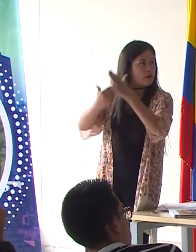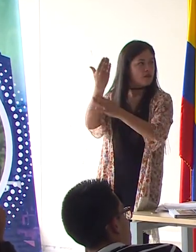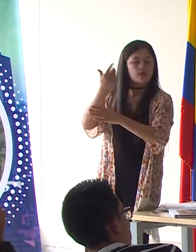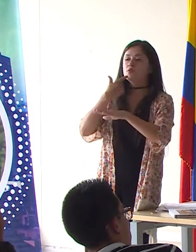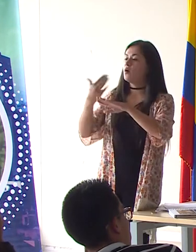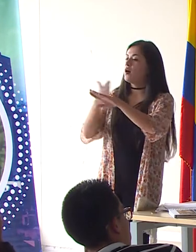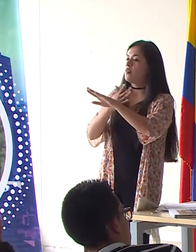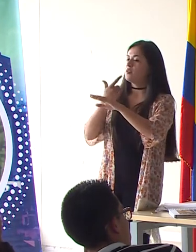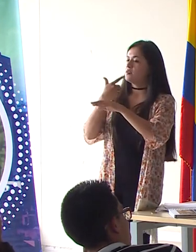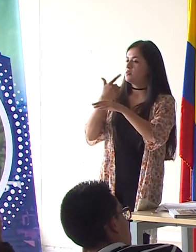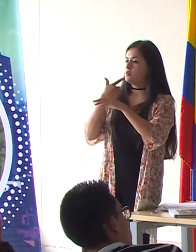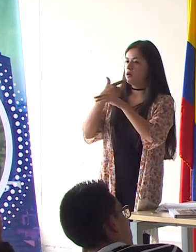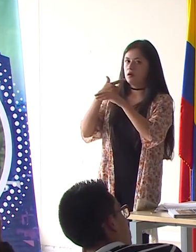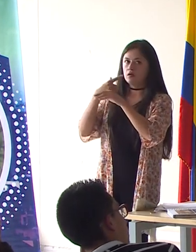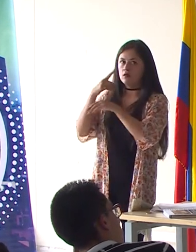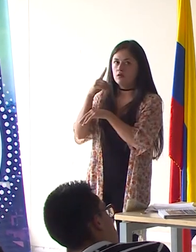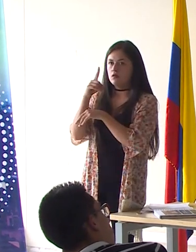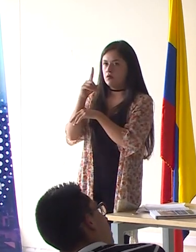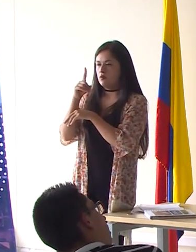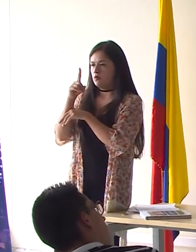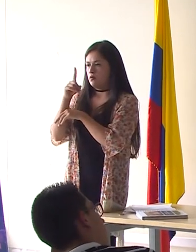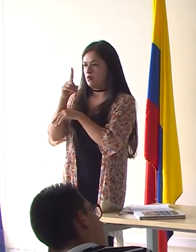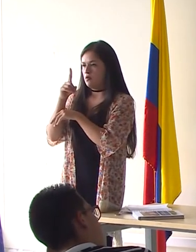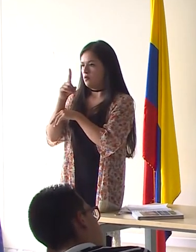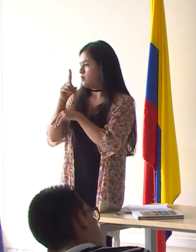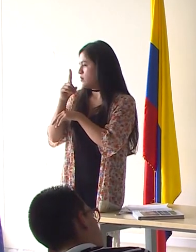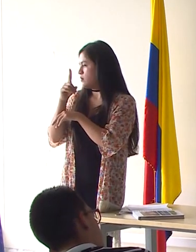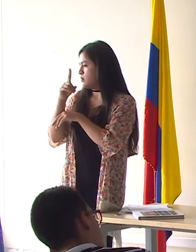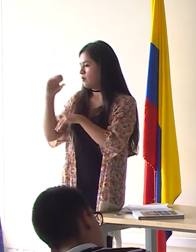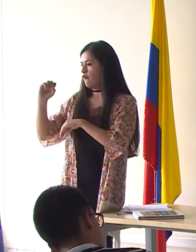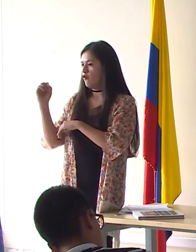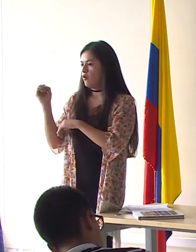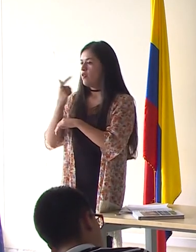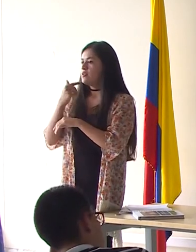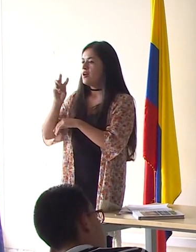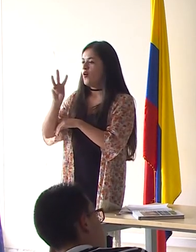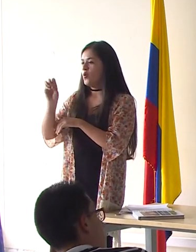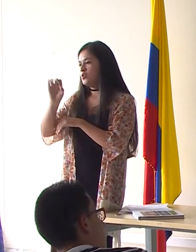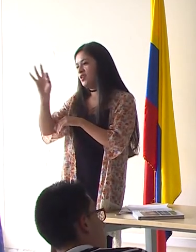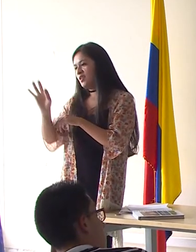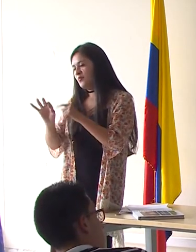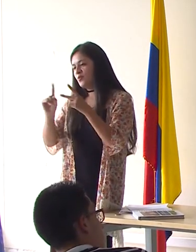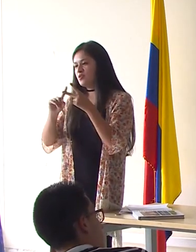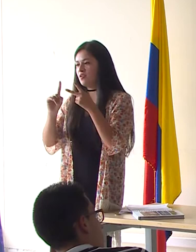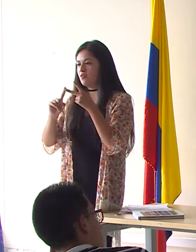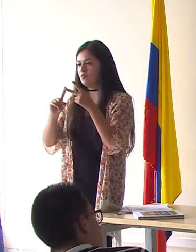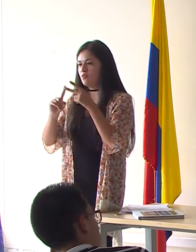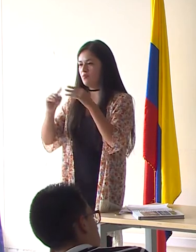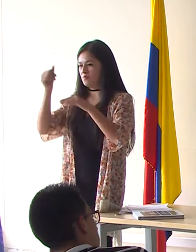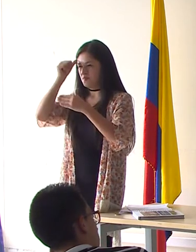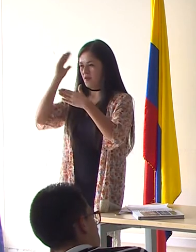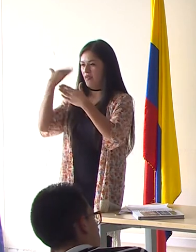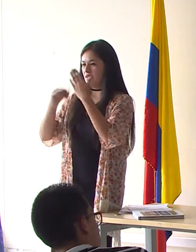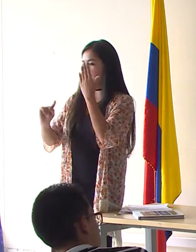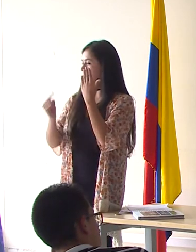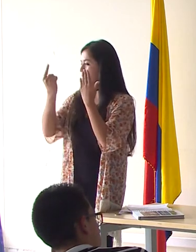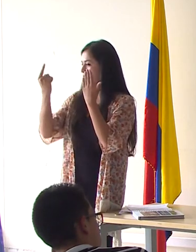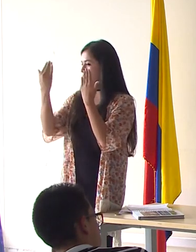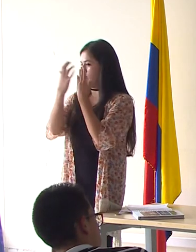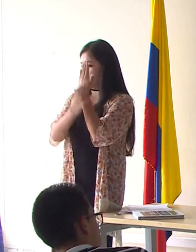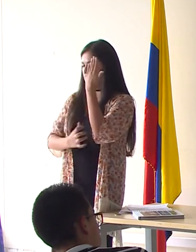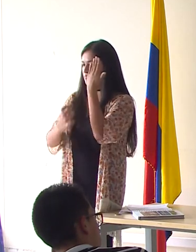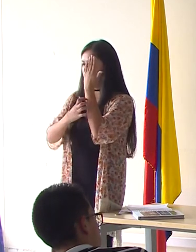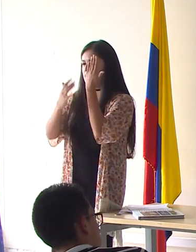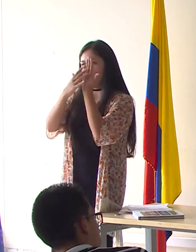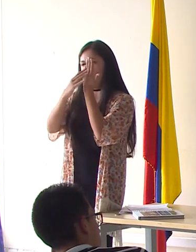capital 80 más o menos 80 por ciento veinte por ciento ochenta por ciento rural 20 por ciento el